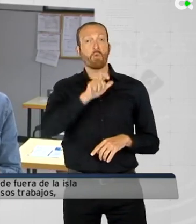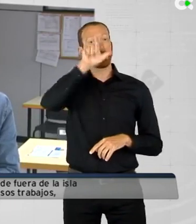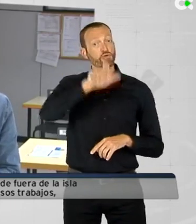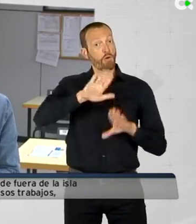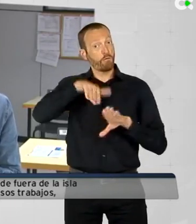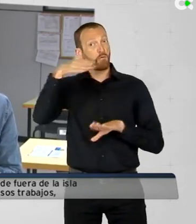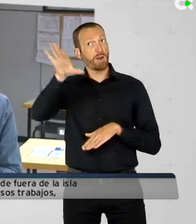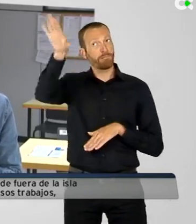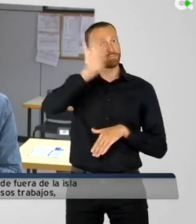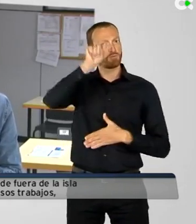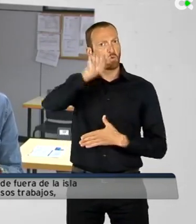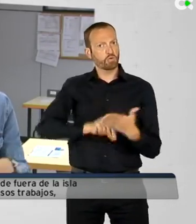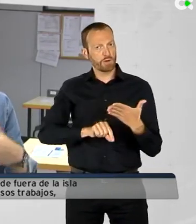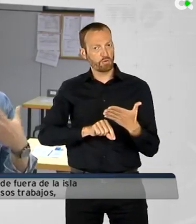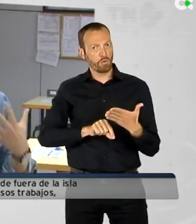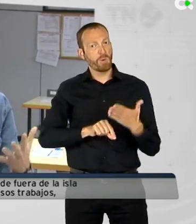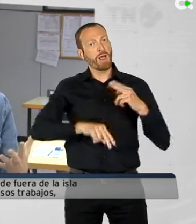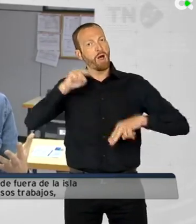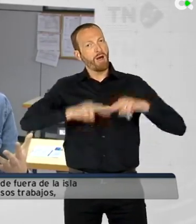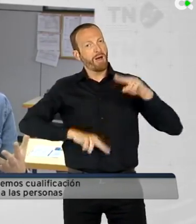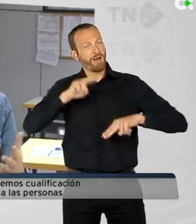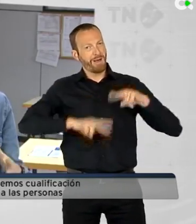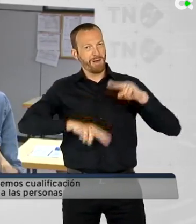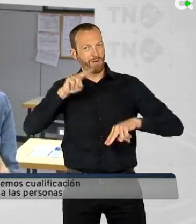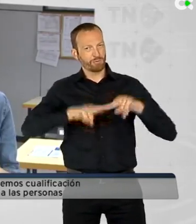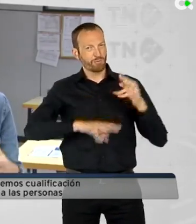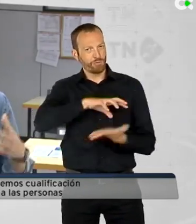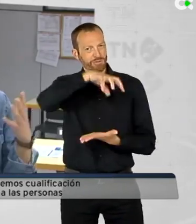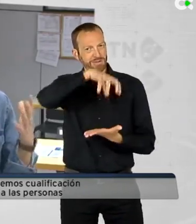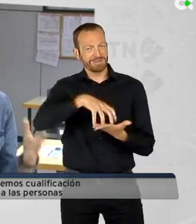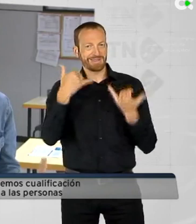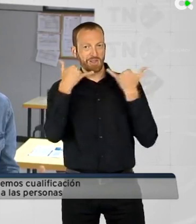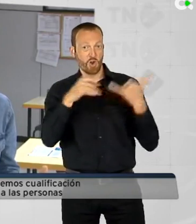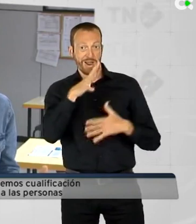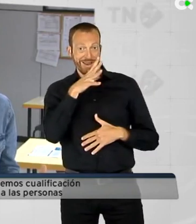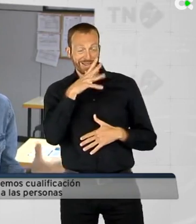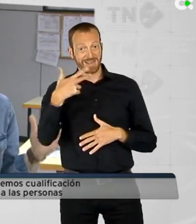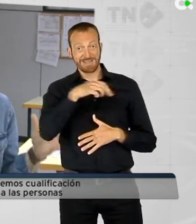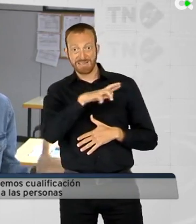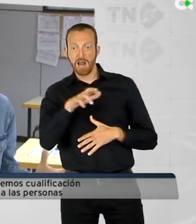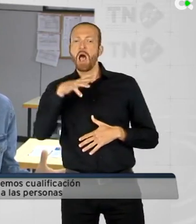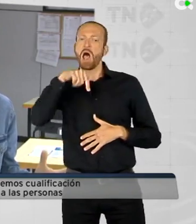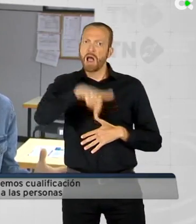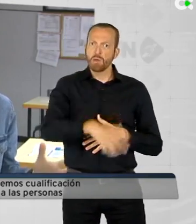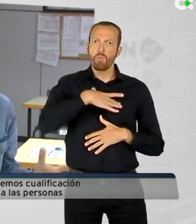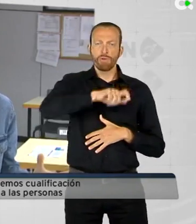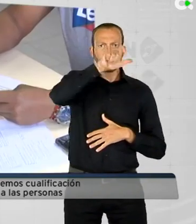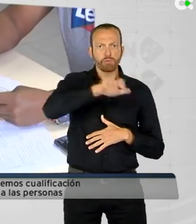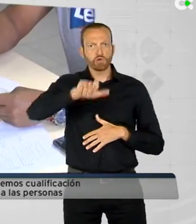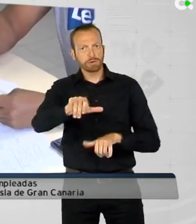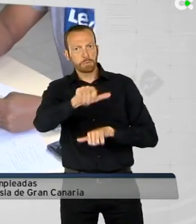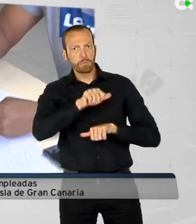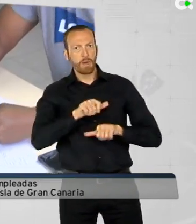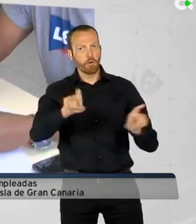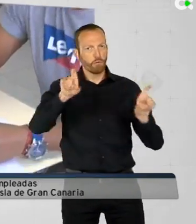de fuera de la isla para realizar esos trabajos, pues es que cualifiquemos, le demos la cualificación profesional a